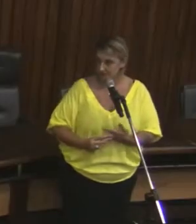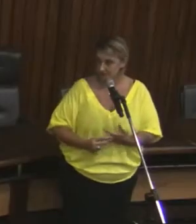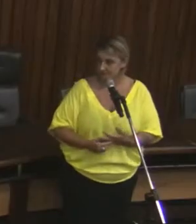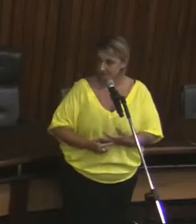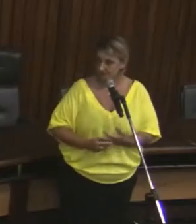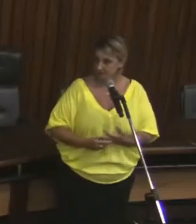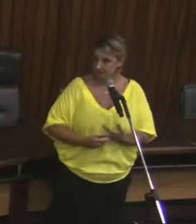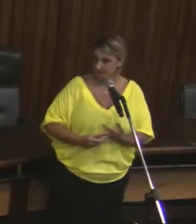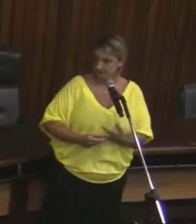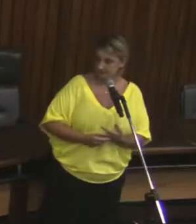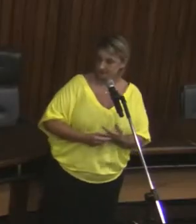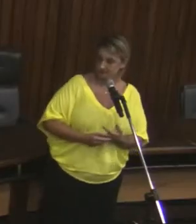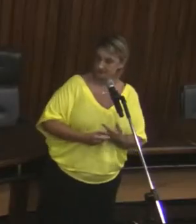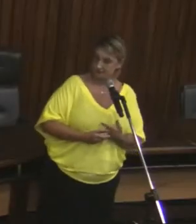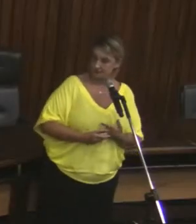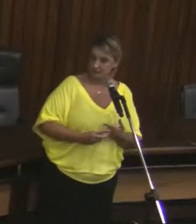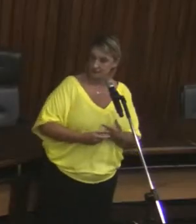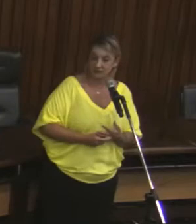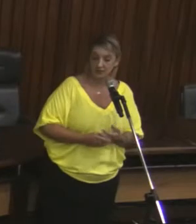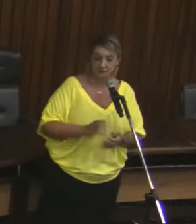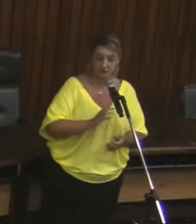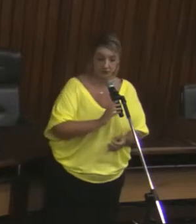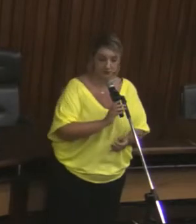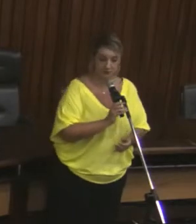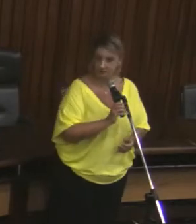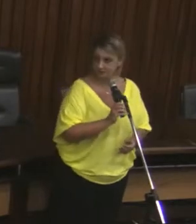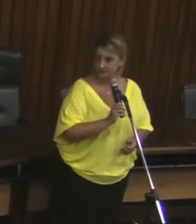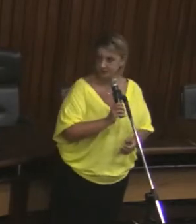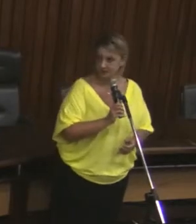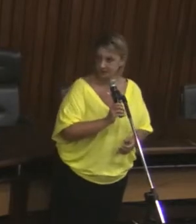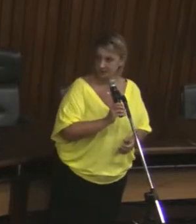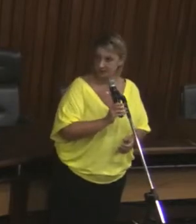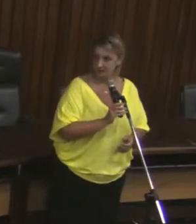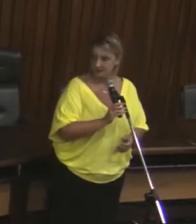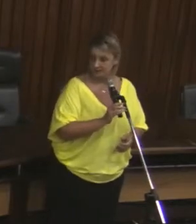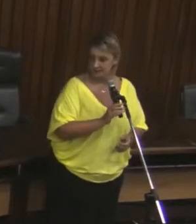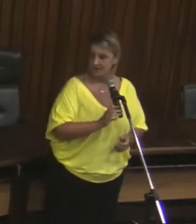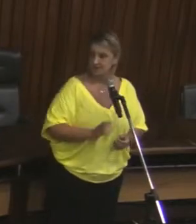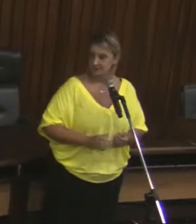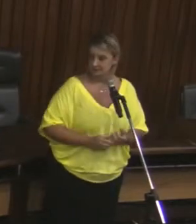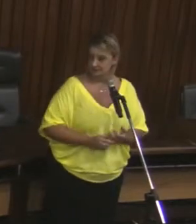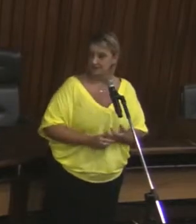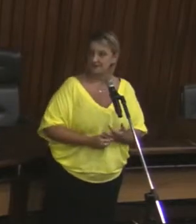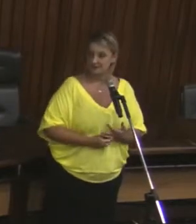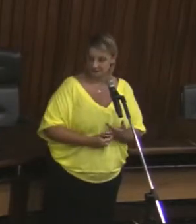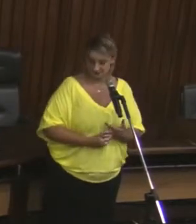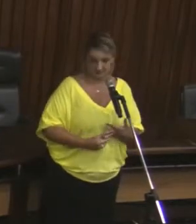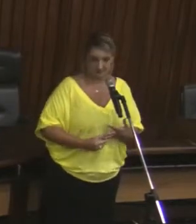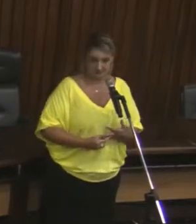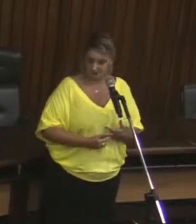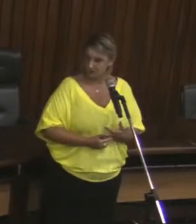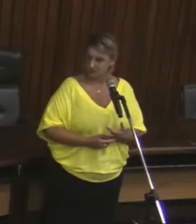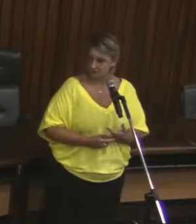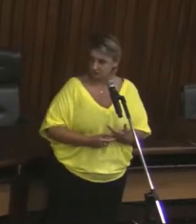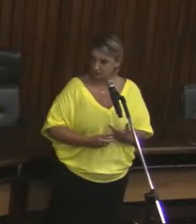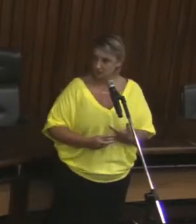não é seletivo. Ele não vai Ele não tem um filtro. Né? Então, aí é onde que entram os barulhos, né, os sons que todos